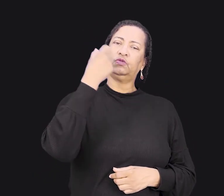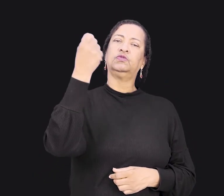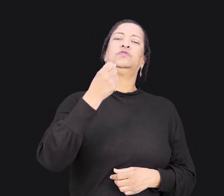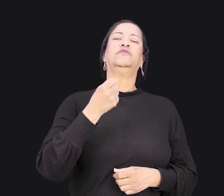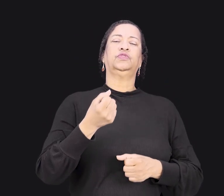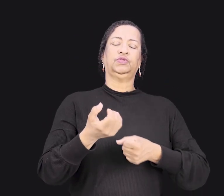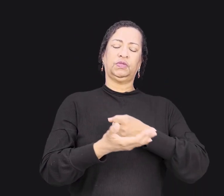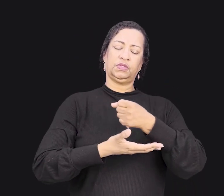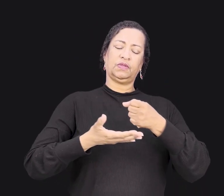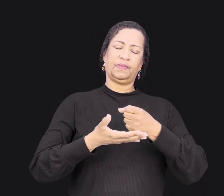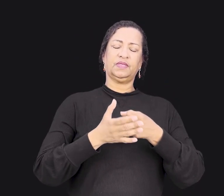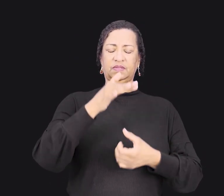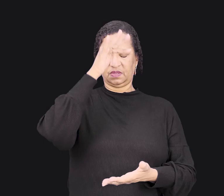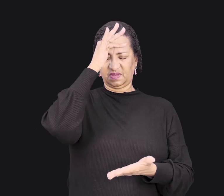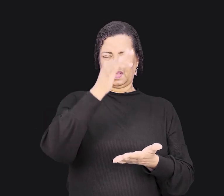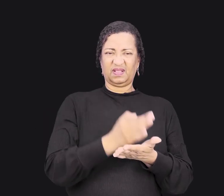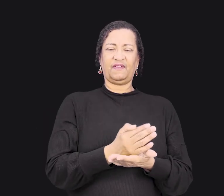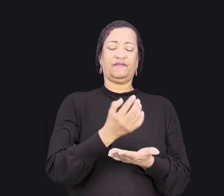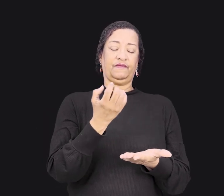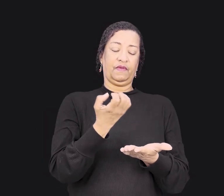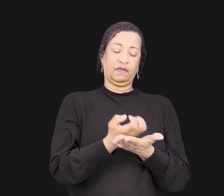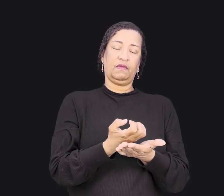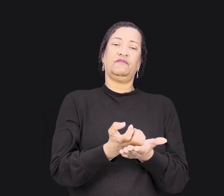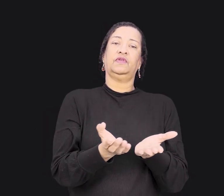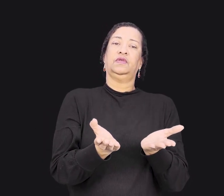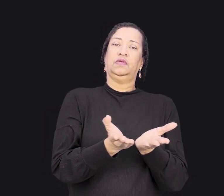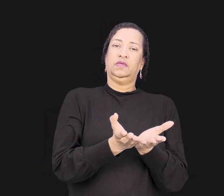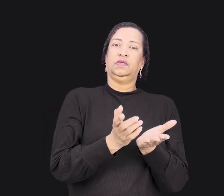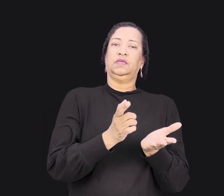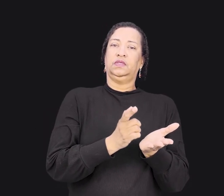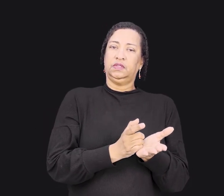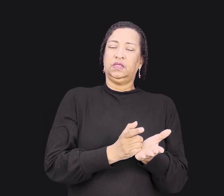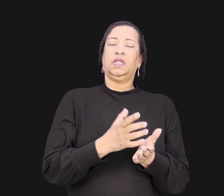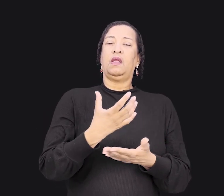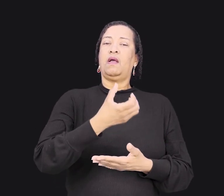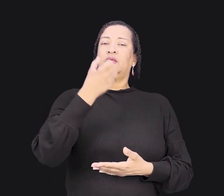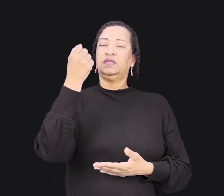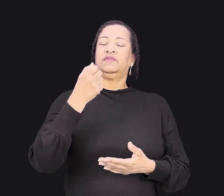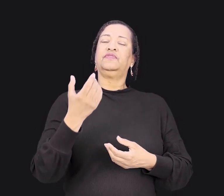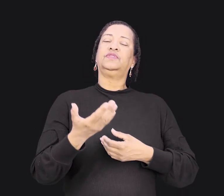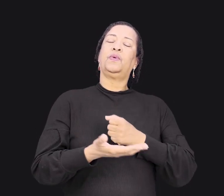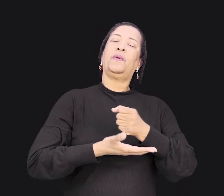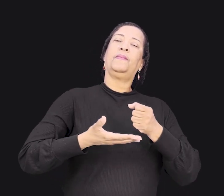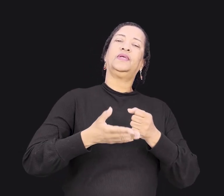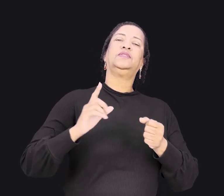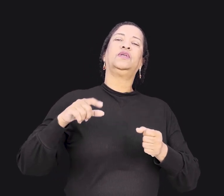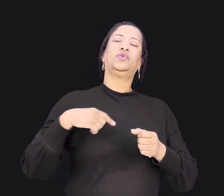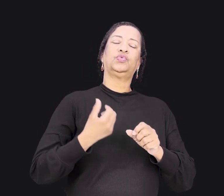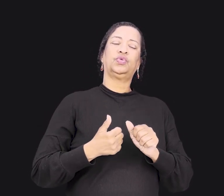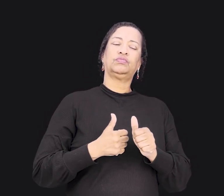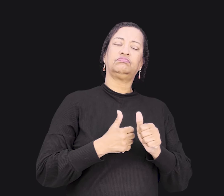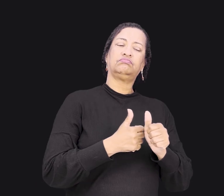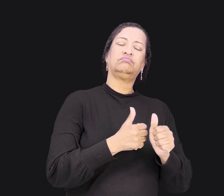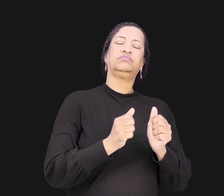fé no Evangelho. Nossa salvação baseia-se no nosso caminhar com Deus e na nossa obediência aos